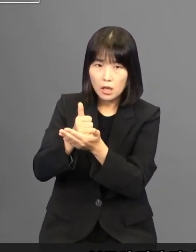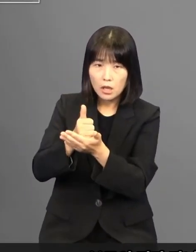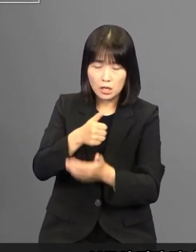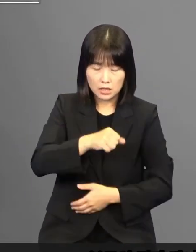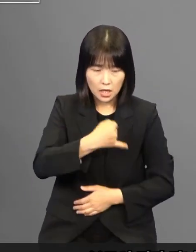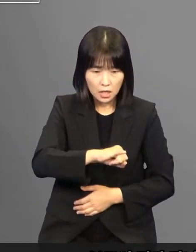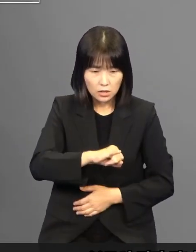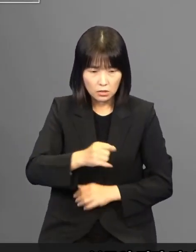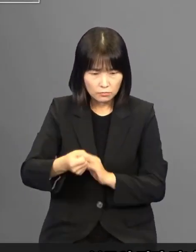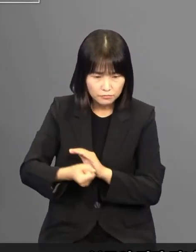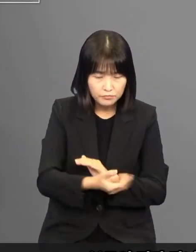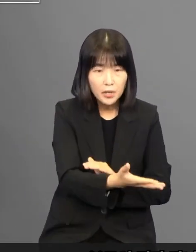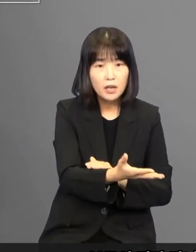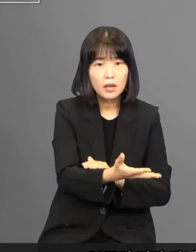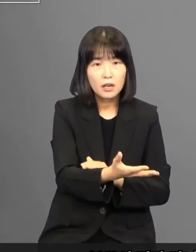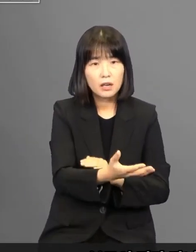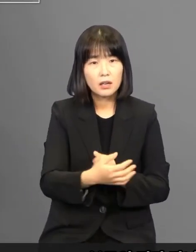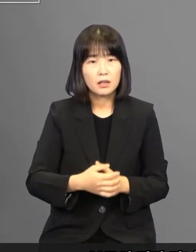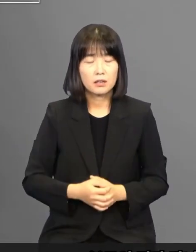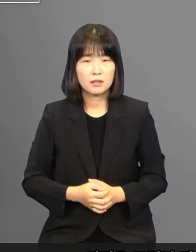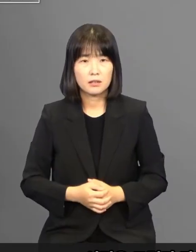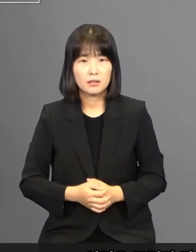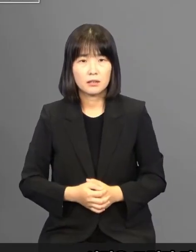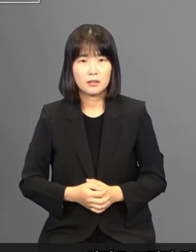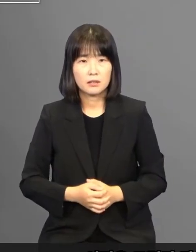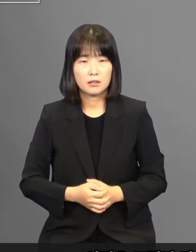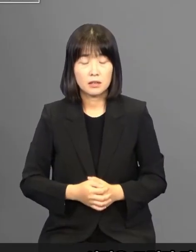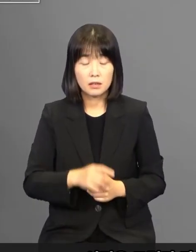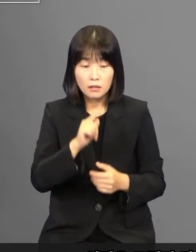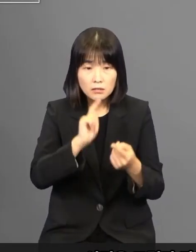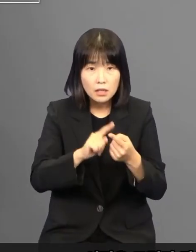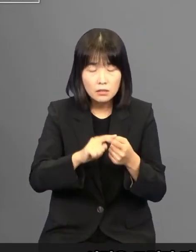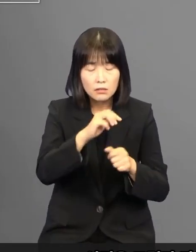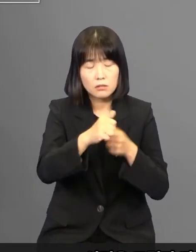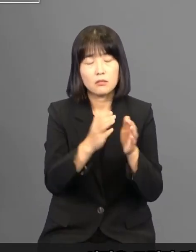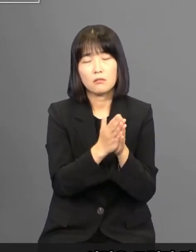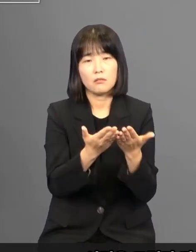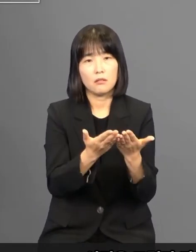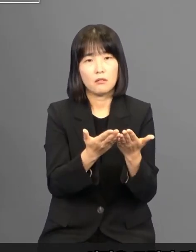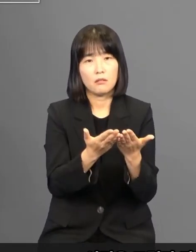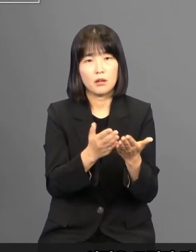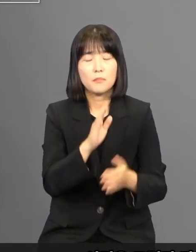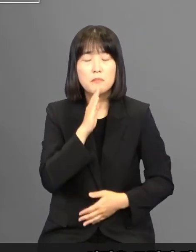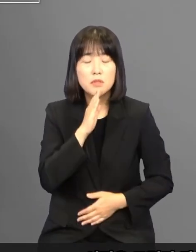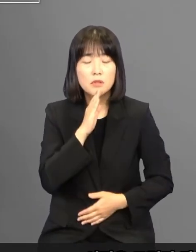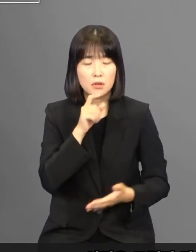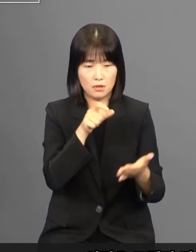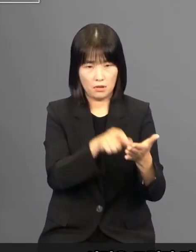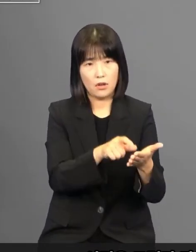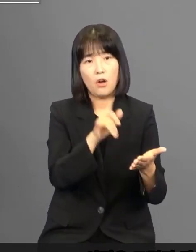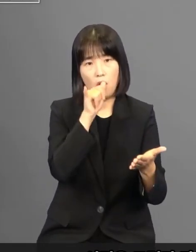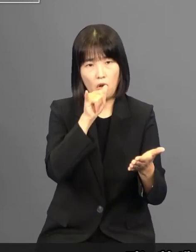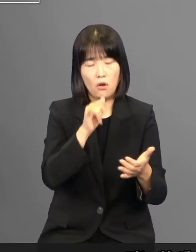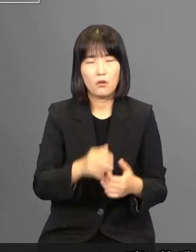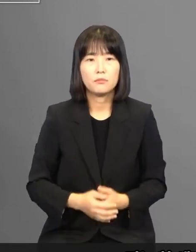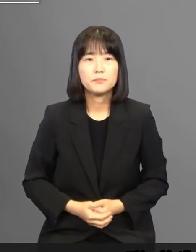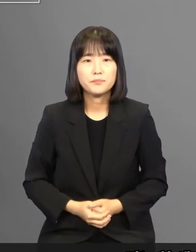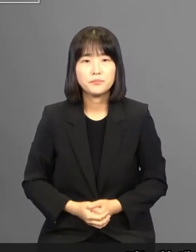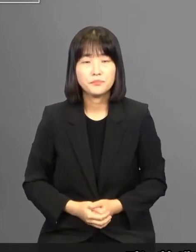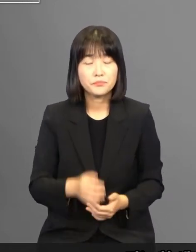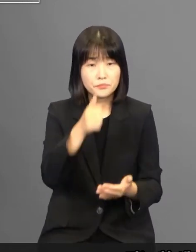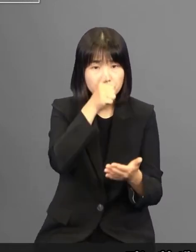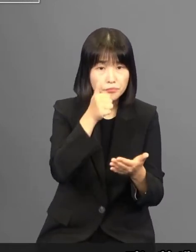미치느냐, 부모의 죄가 자녀들에게도 영향을 미치느냐, 성경은 그렇다라고 말씀을 하고 있는 겁니다.